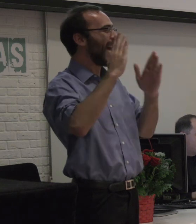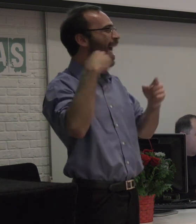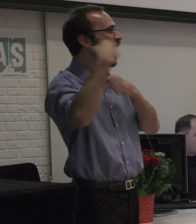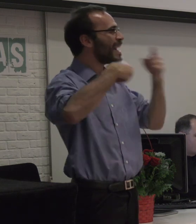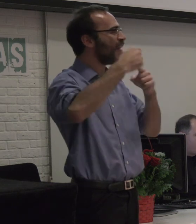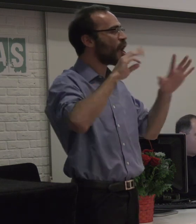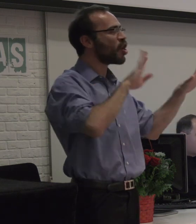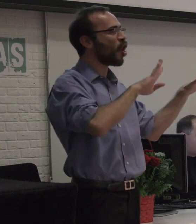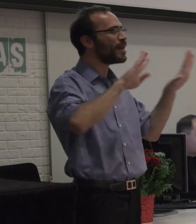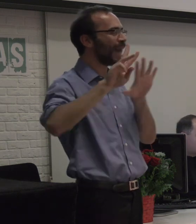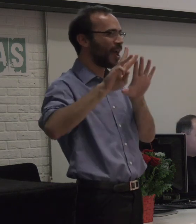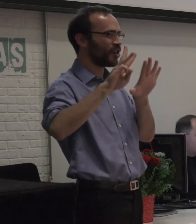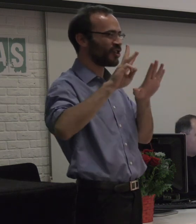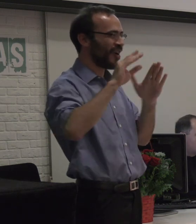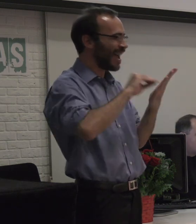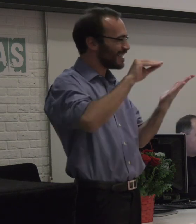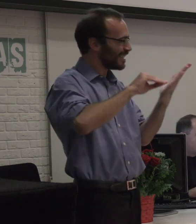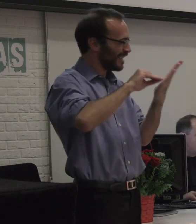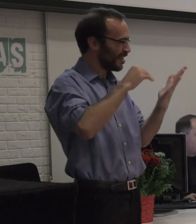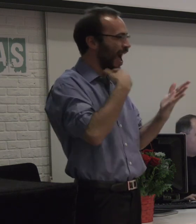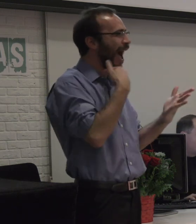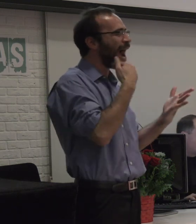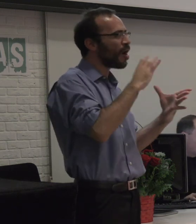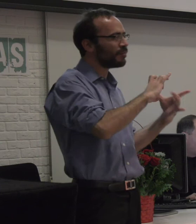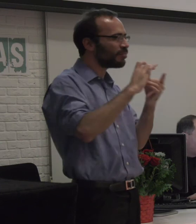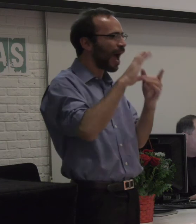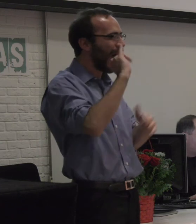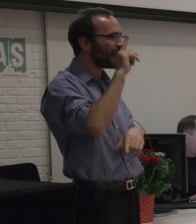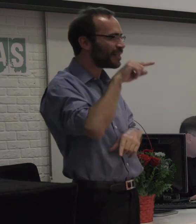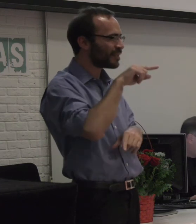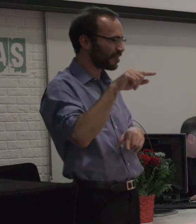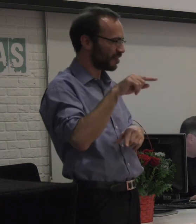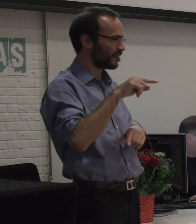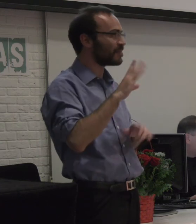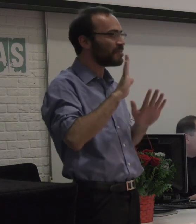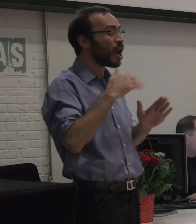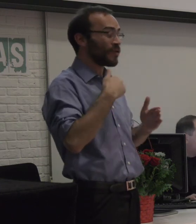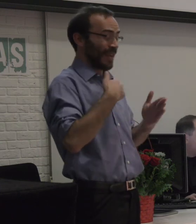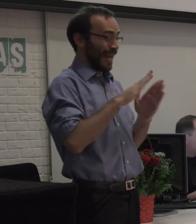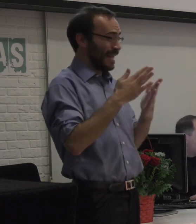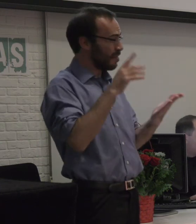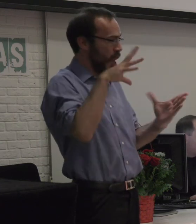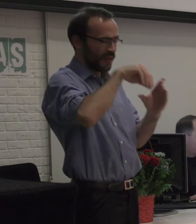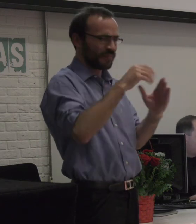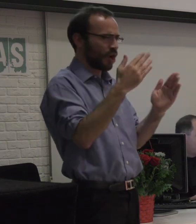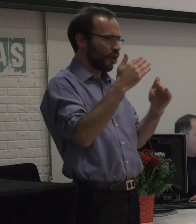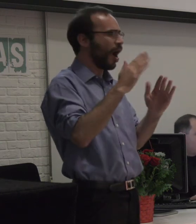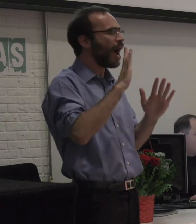bueno, ahí entramos en una cuestión, no la he llegado ya a tocar en el libro, pero es uno de los temas que tengo bajo el brazo, y era